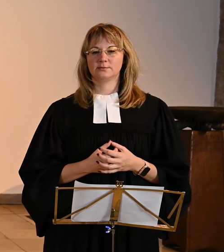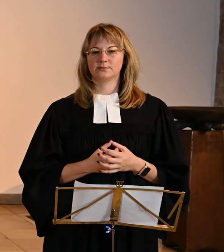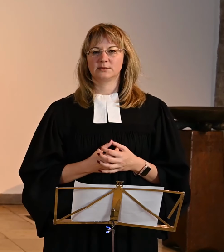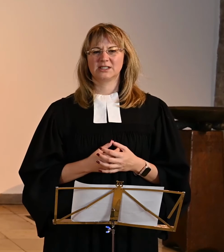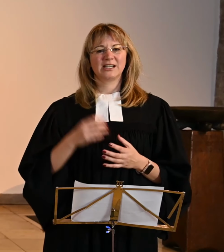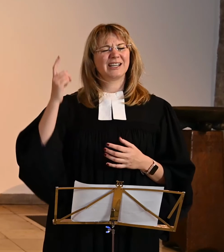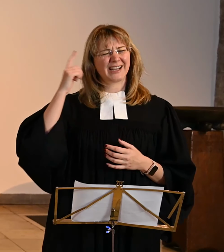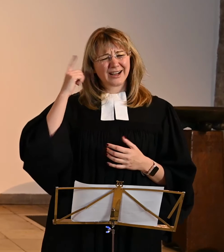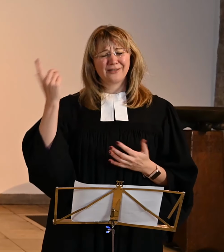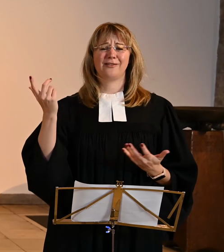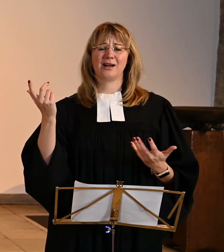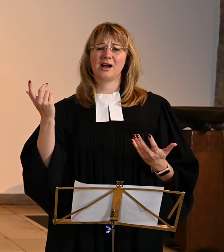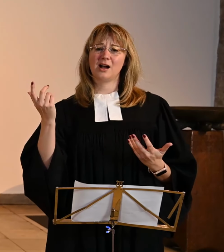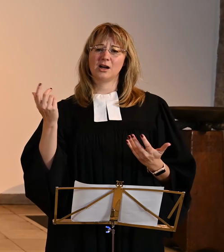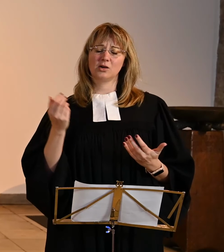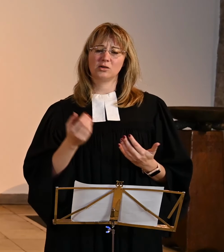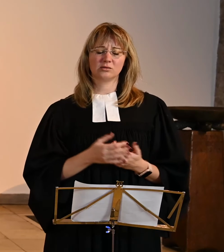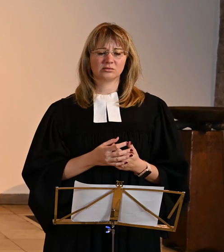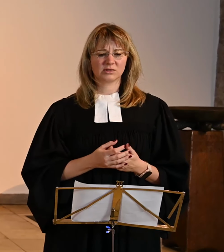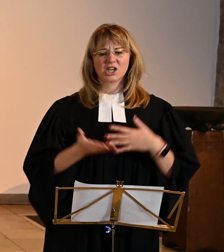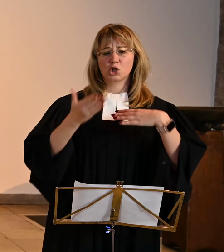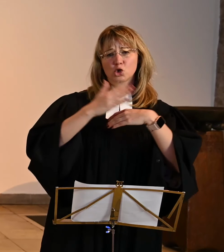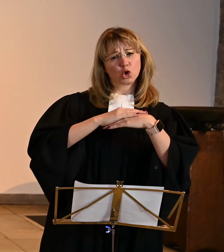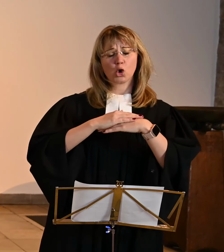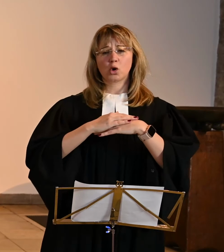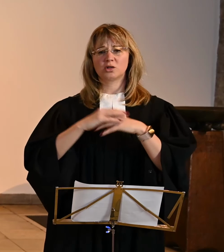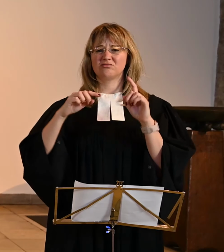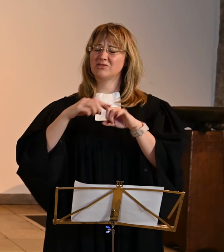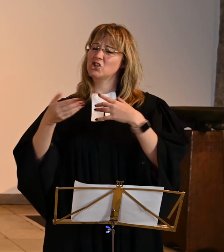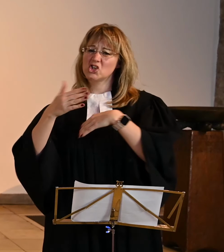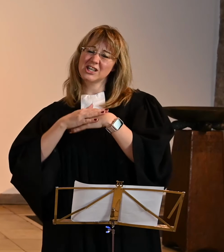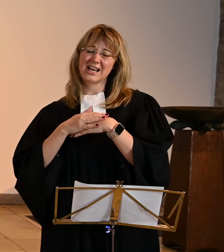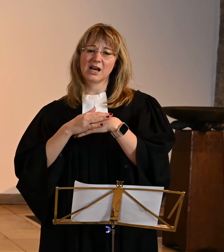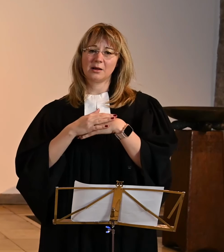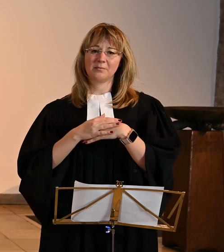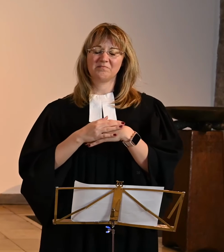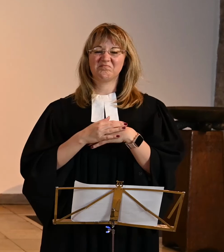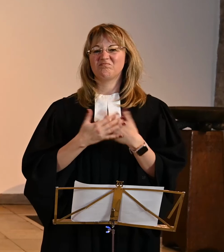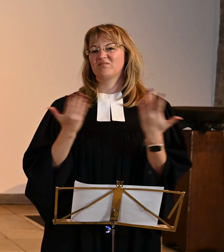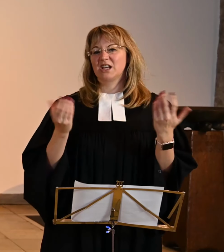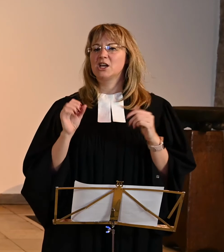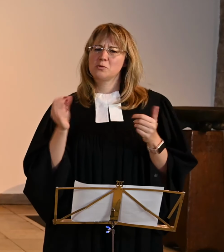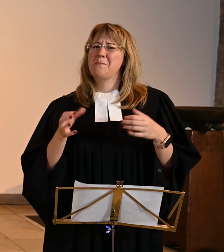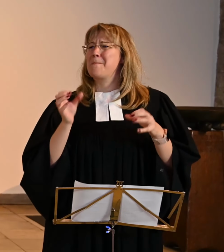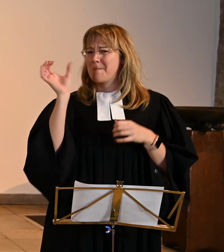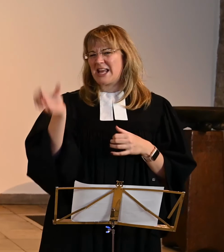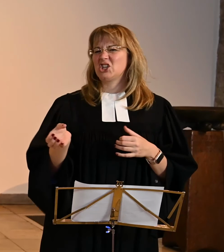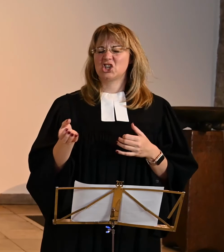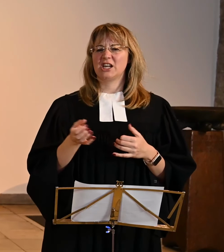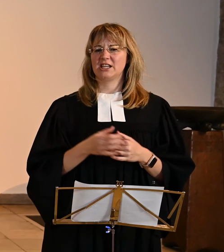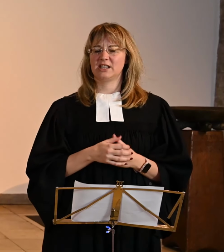die Erfahrung von Sterben und Tod ist menschlich. Wir alle